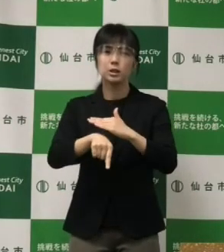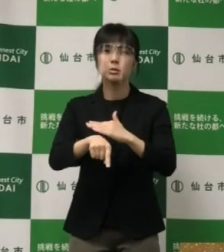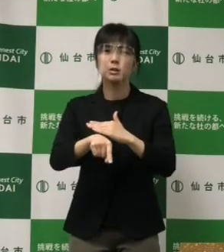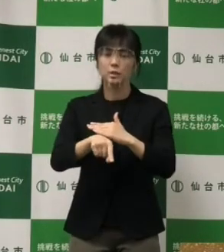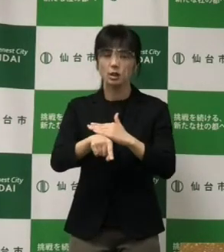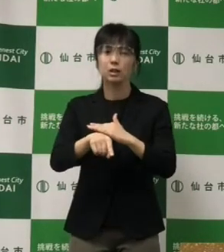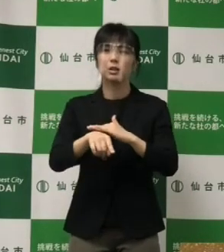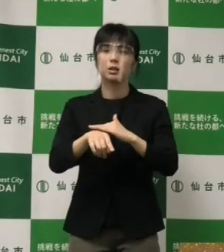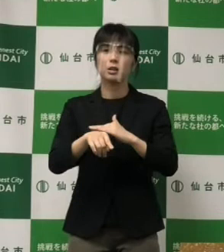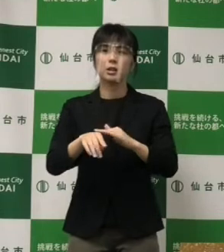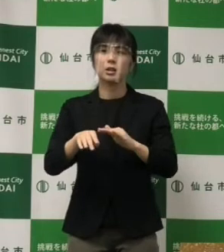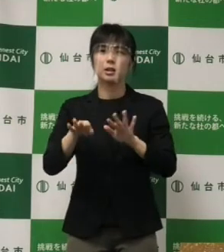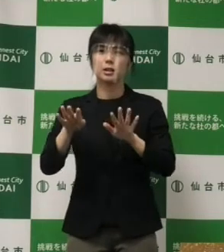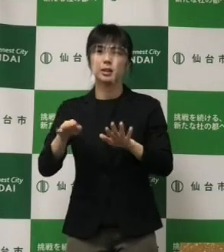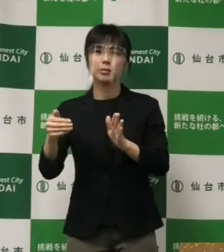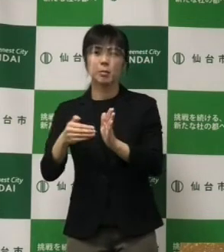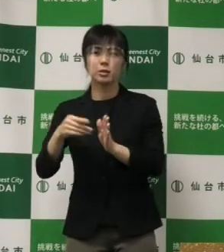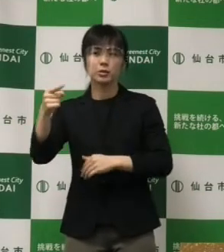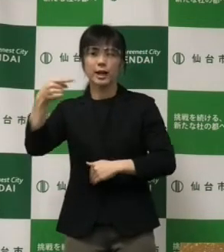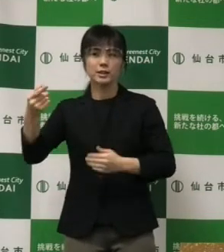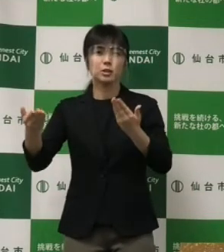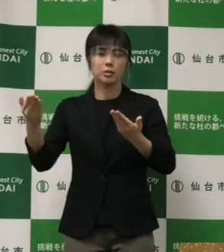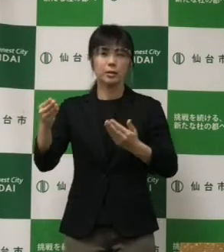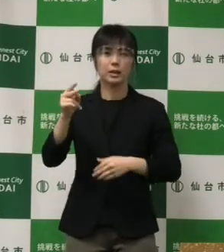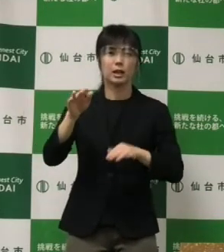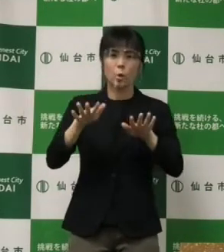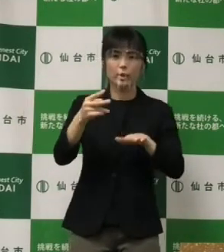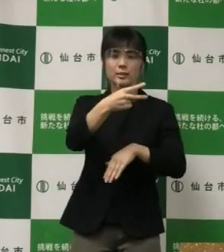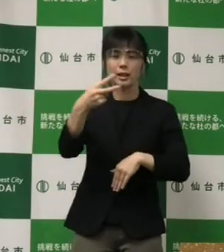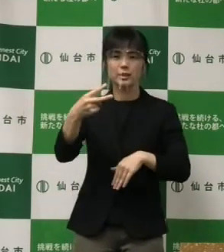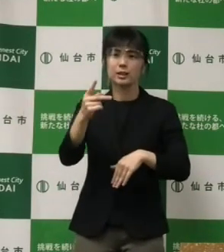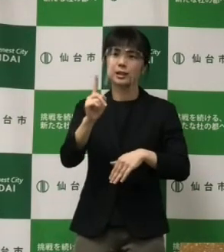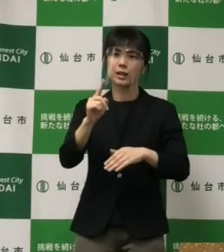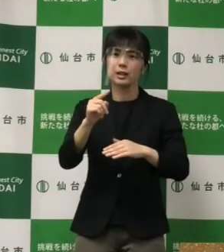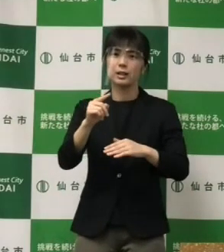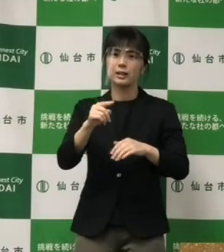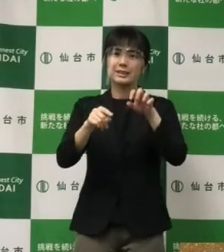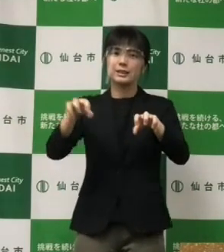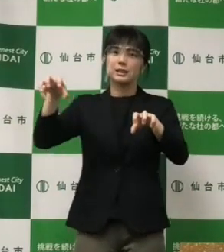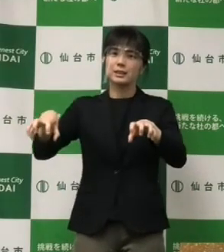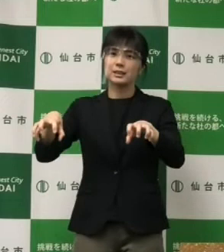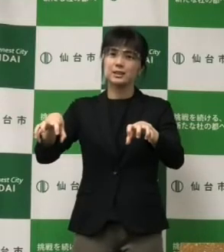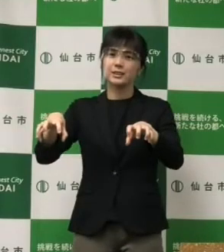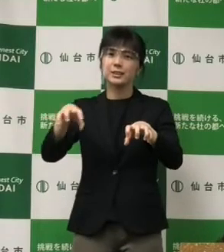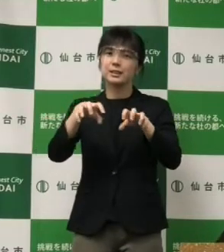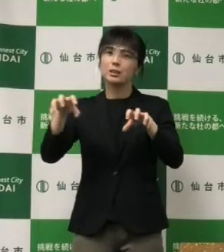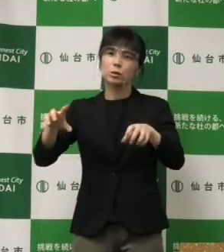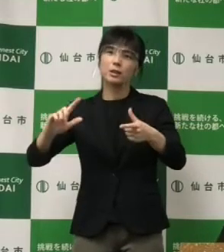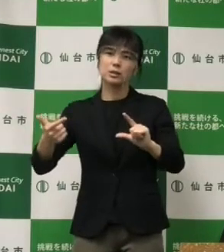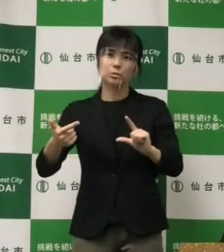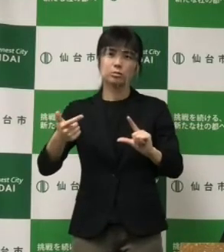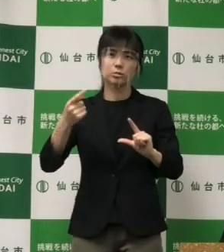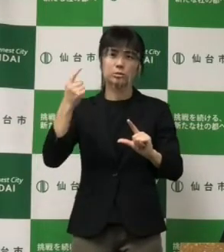これまで最初の第一弾という意味ではちょっと違う、見つけが違うというふうにお考えでよろしいでしょうか。